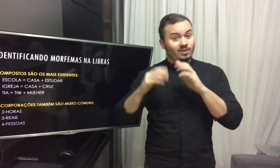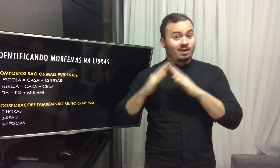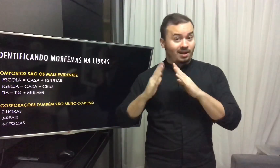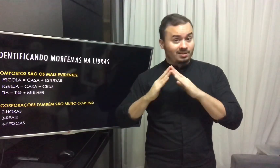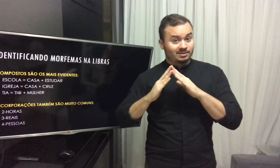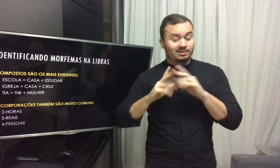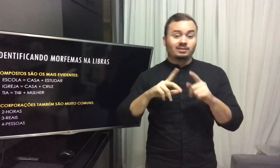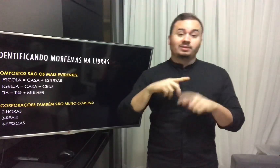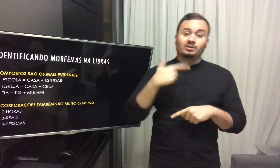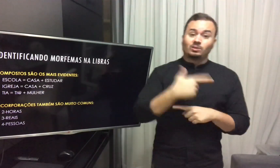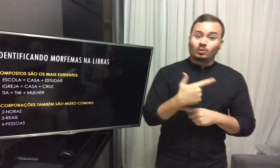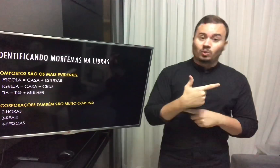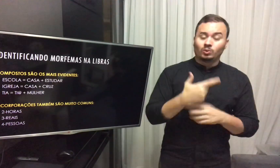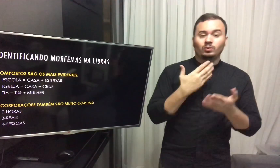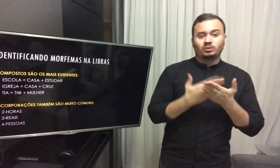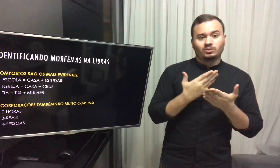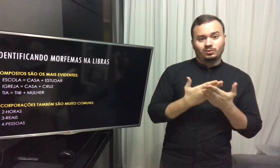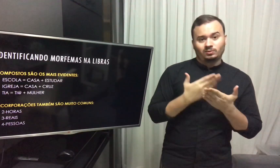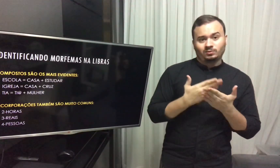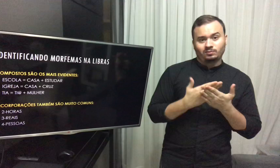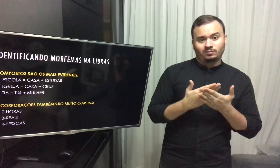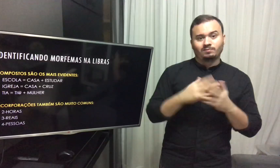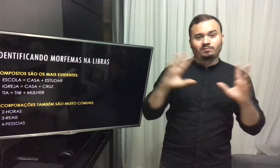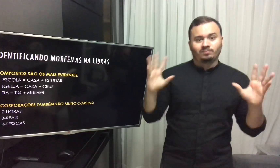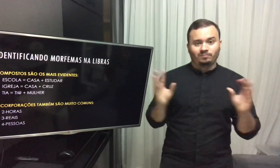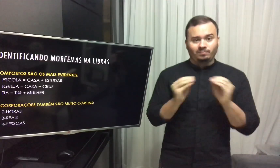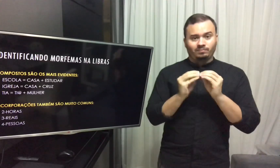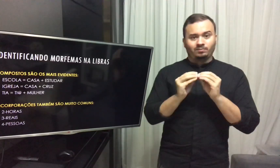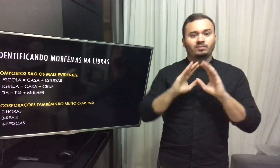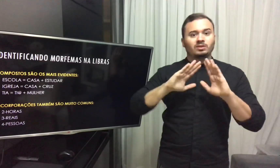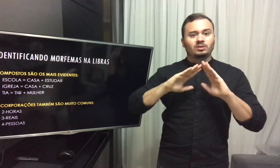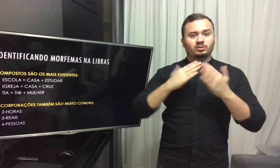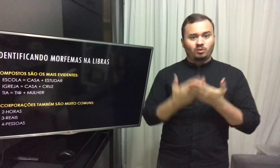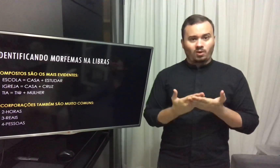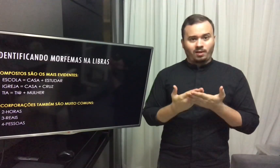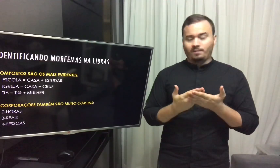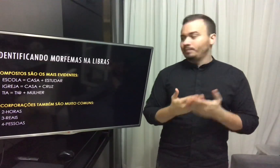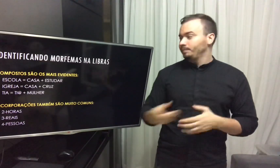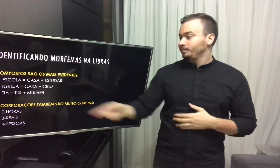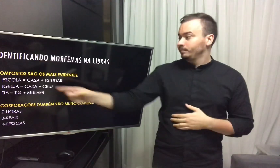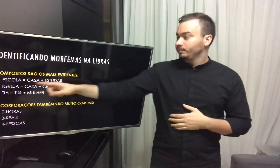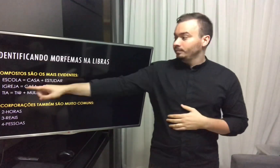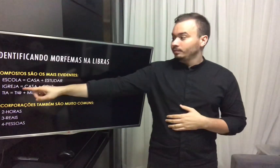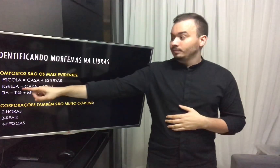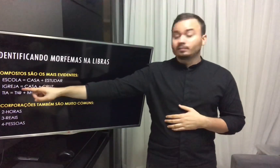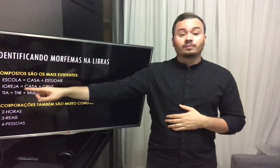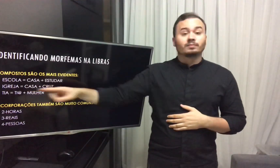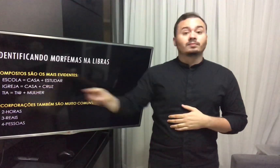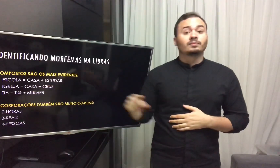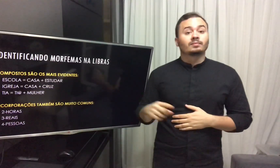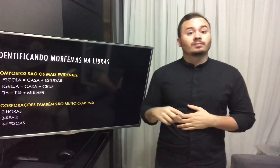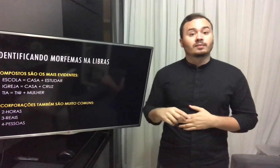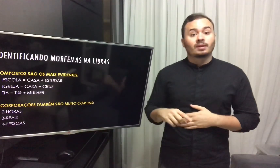sinal de casa e o segundo é o sinal de estudo. E aí forma o sinal de